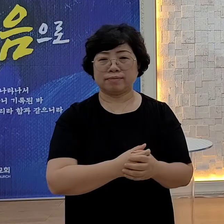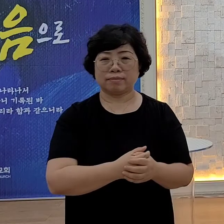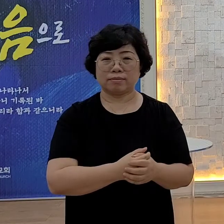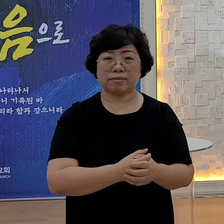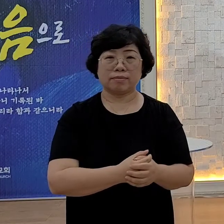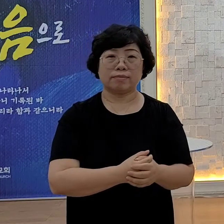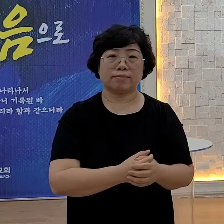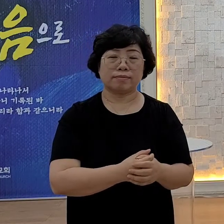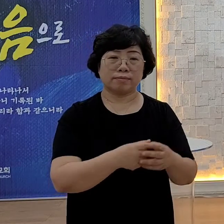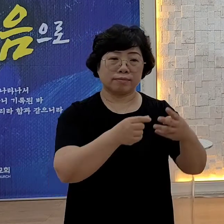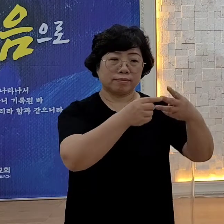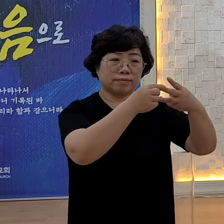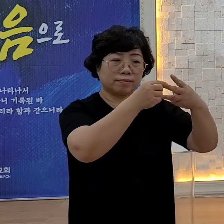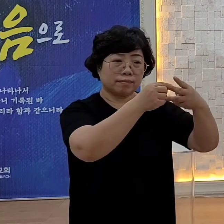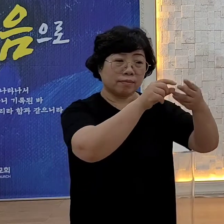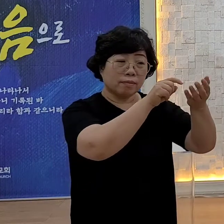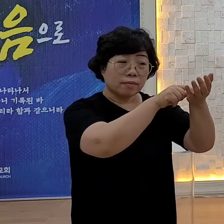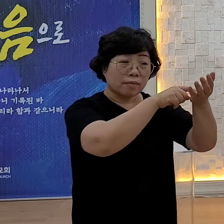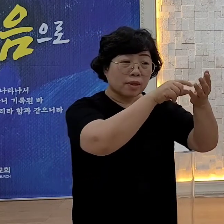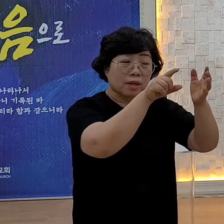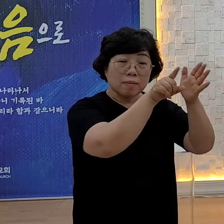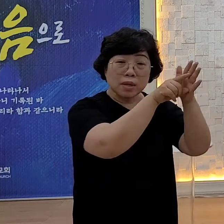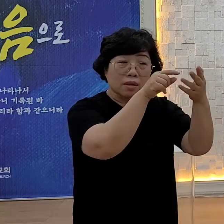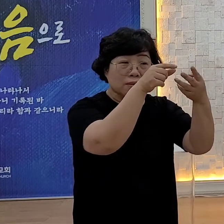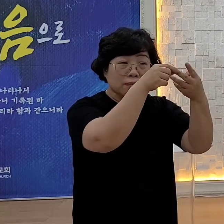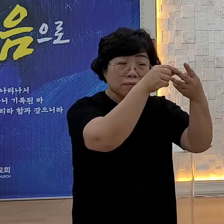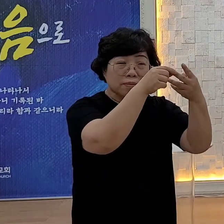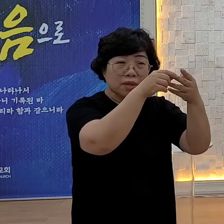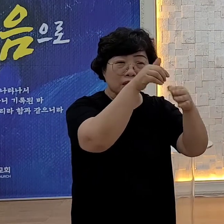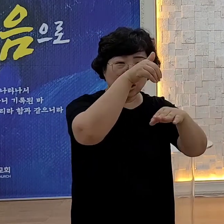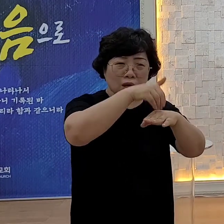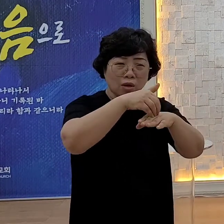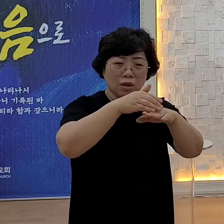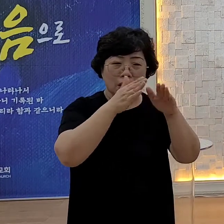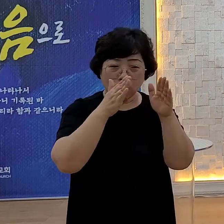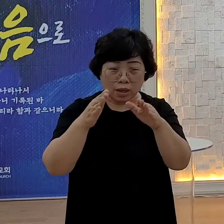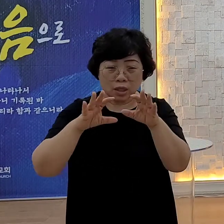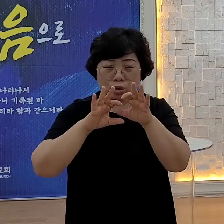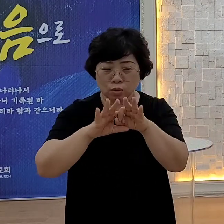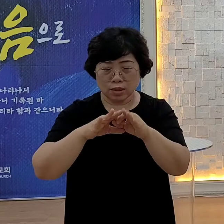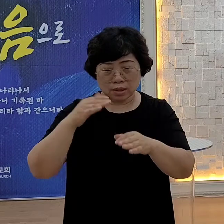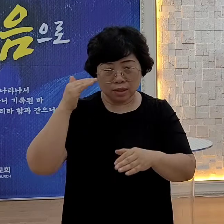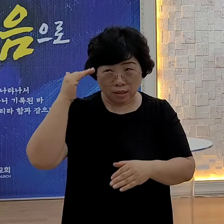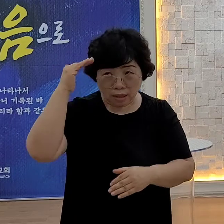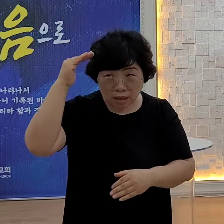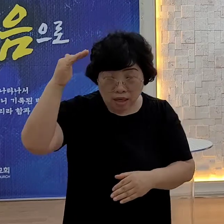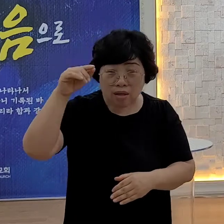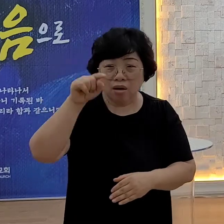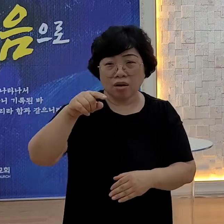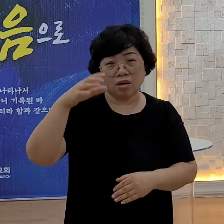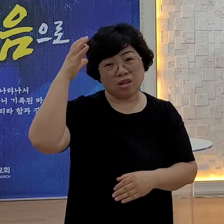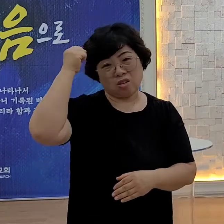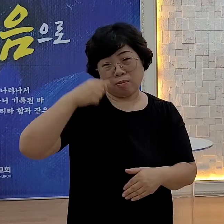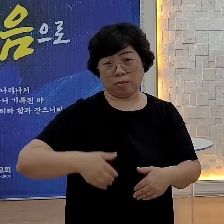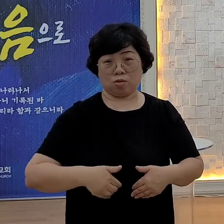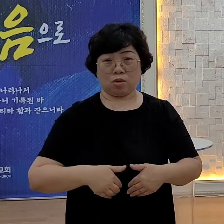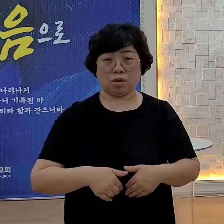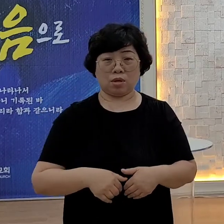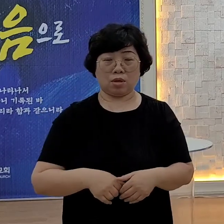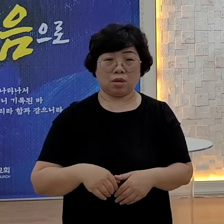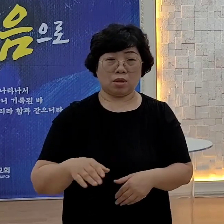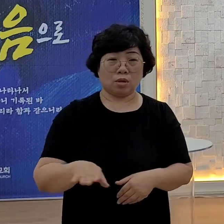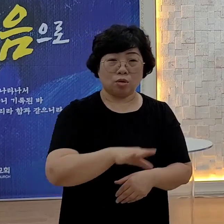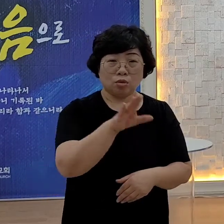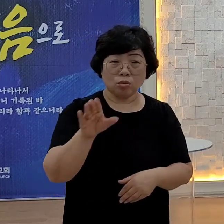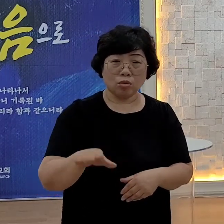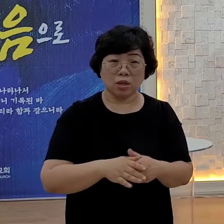믿음은 이렇게 연단의 과정을 거치면서 자라가는 것이다 라는 사실을 기억하면서 우리의 삶이 이제 천국 문